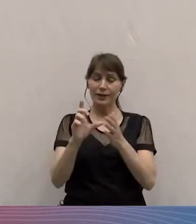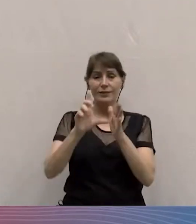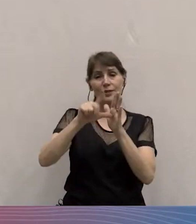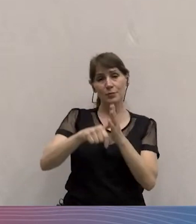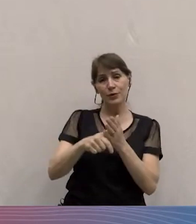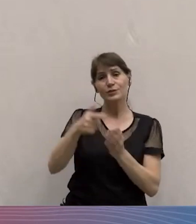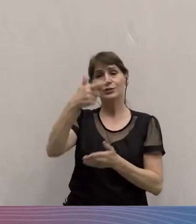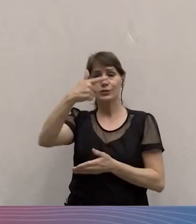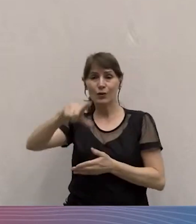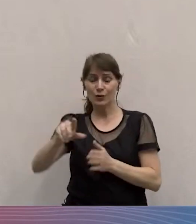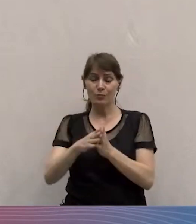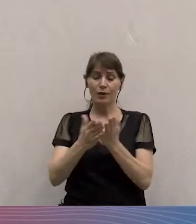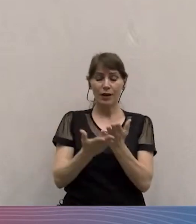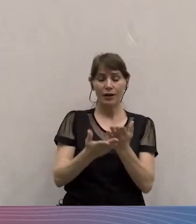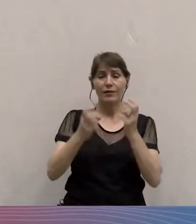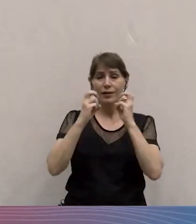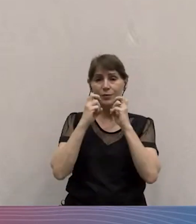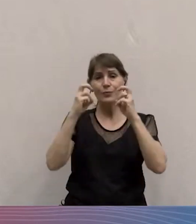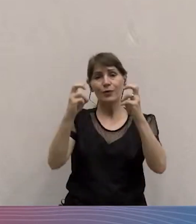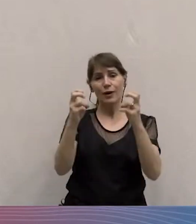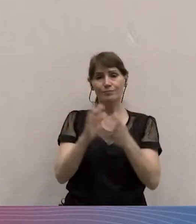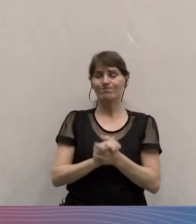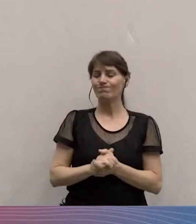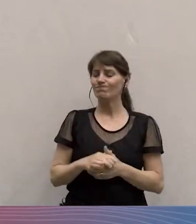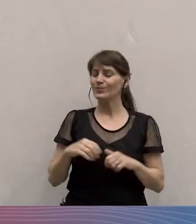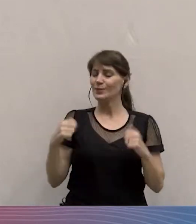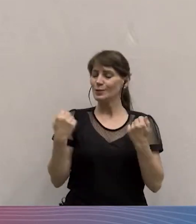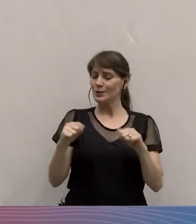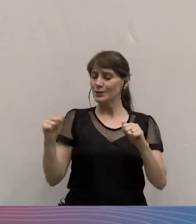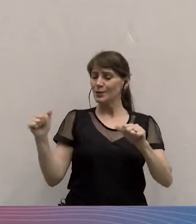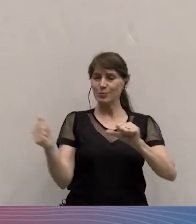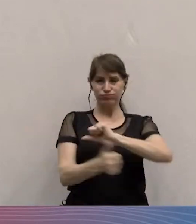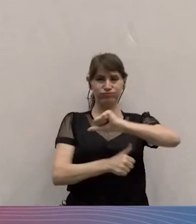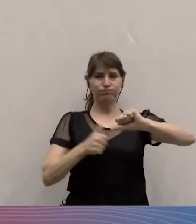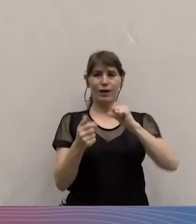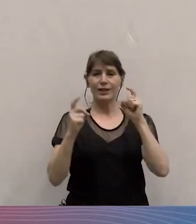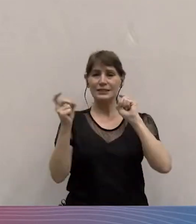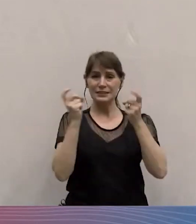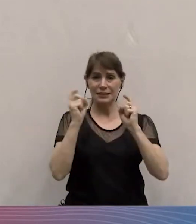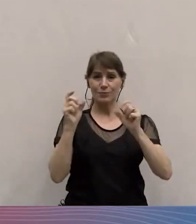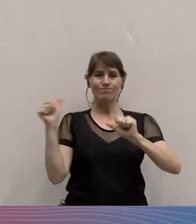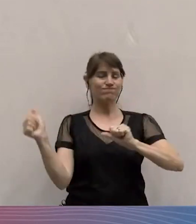depois proclama. Irmãos, tem que mudar essa liturgia.